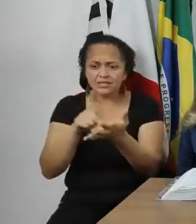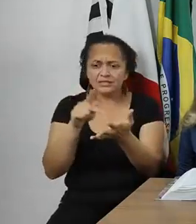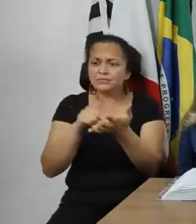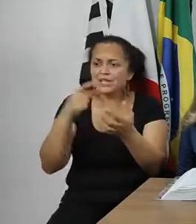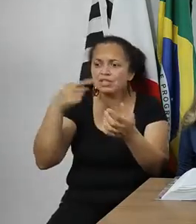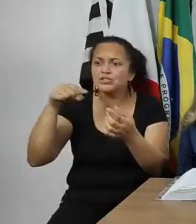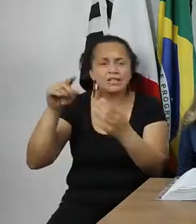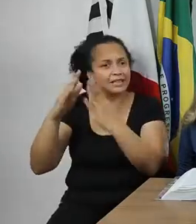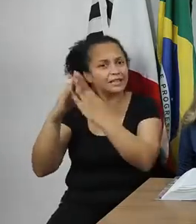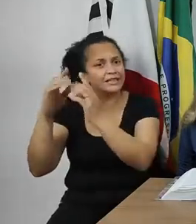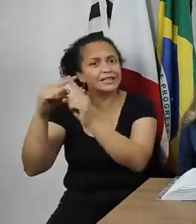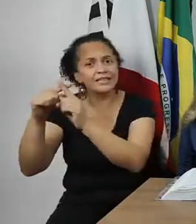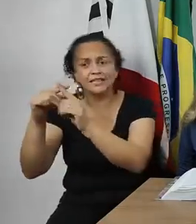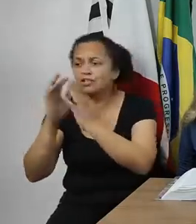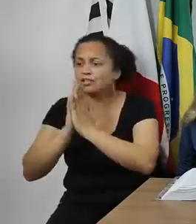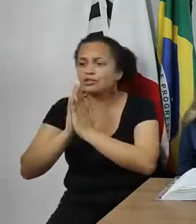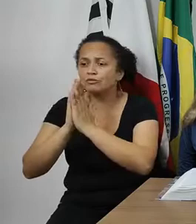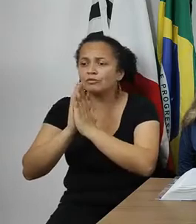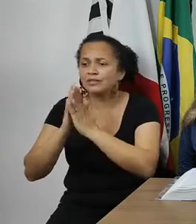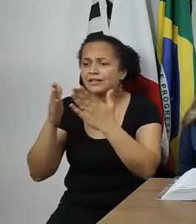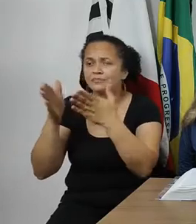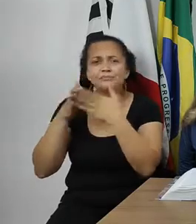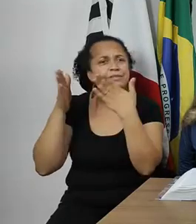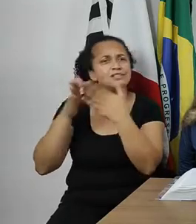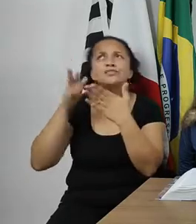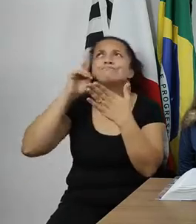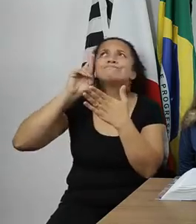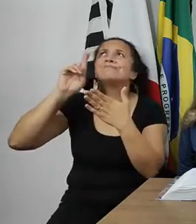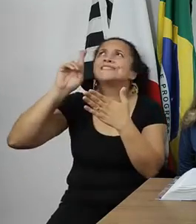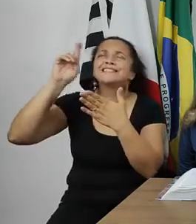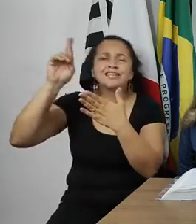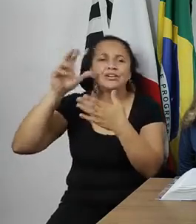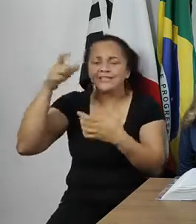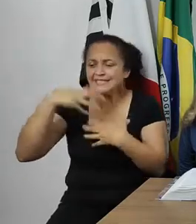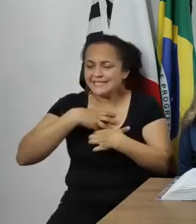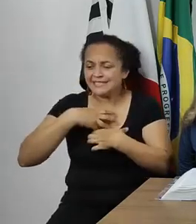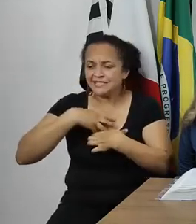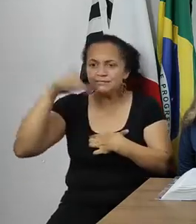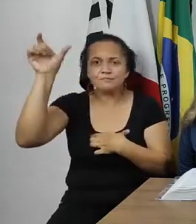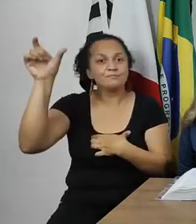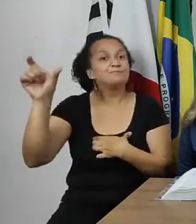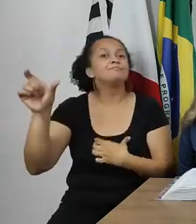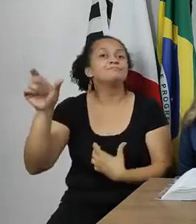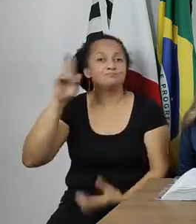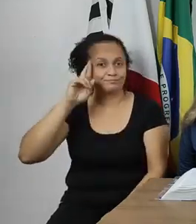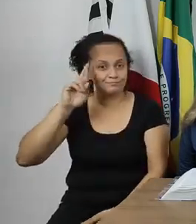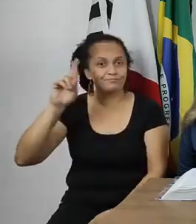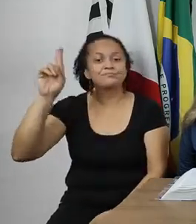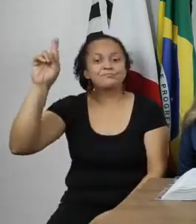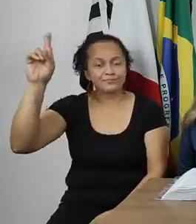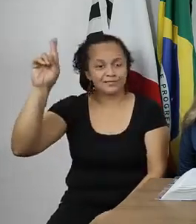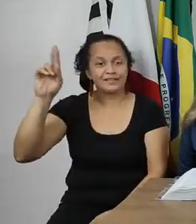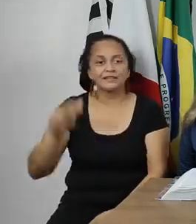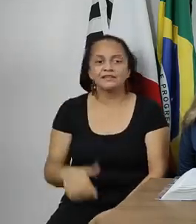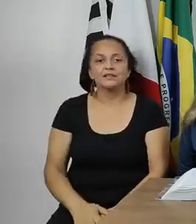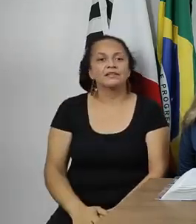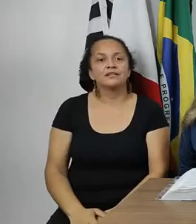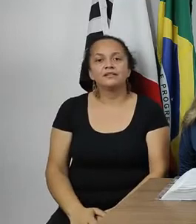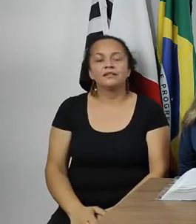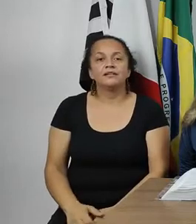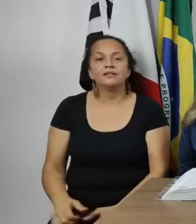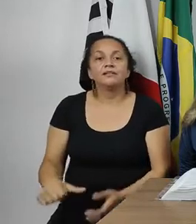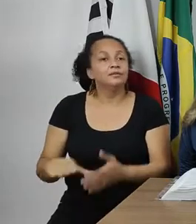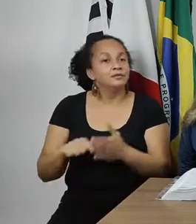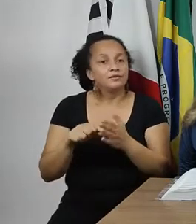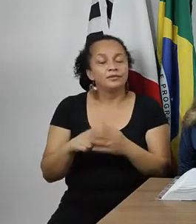o templo do Senhor, vir para a igreja, estar dentro da presença do Senhor. A primeira coisa que o rei